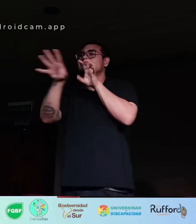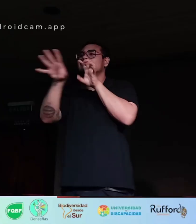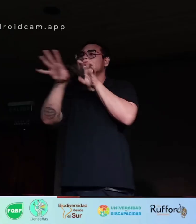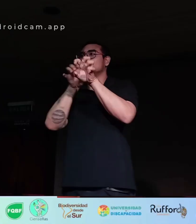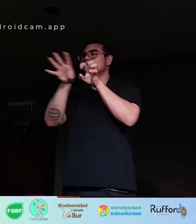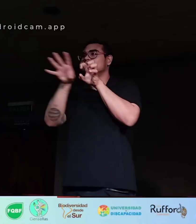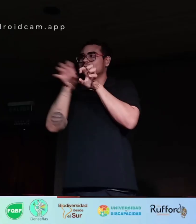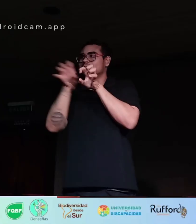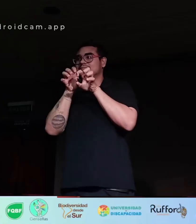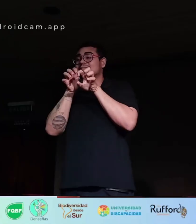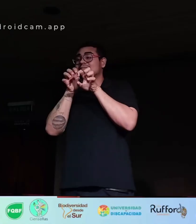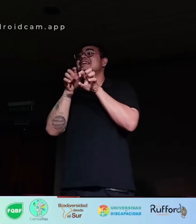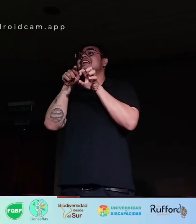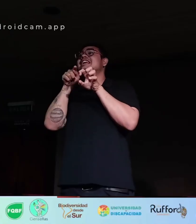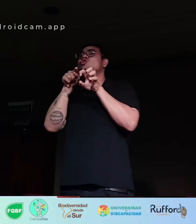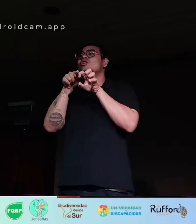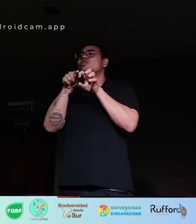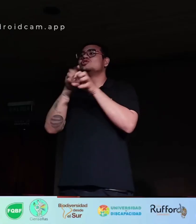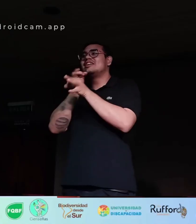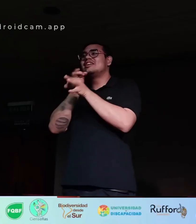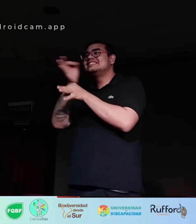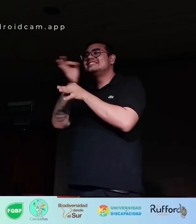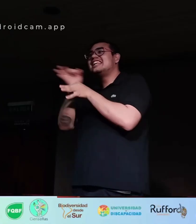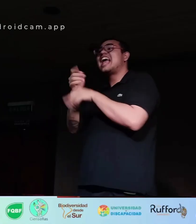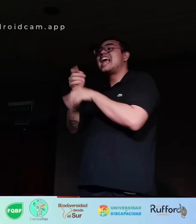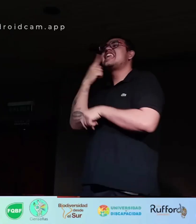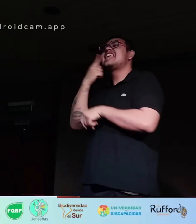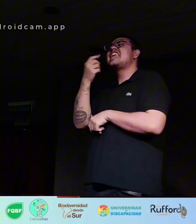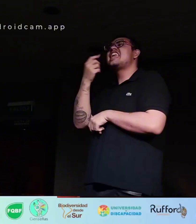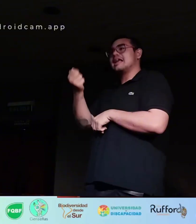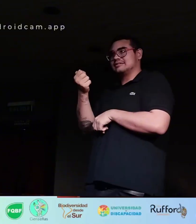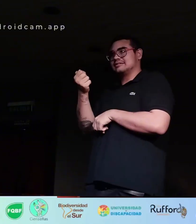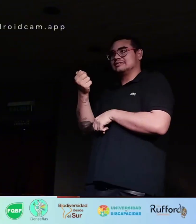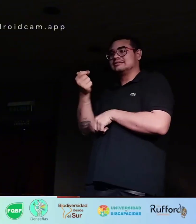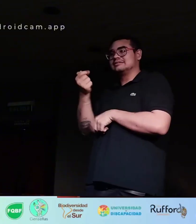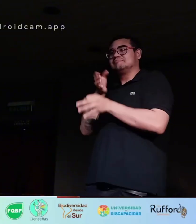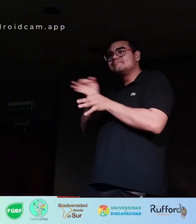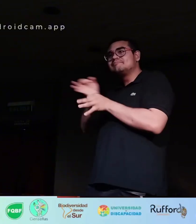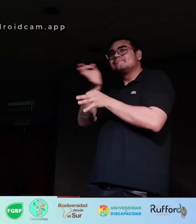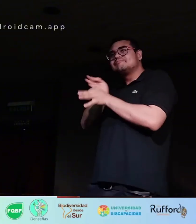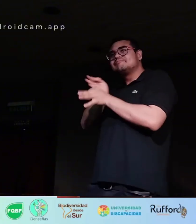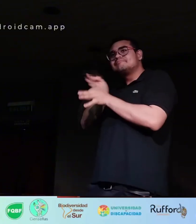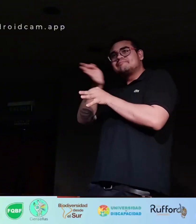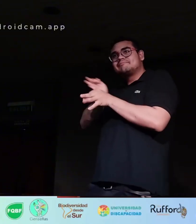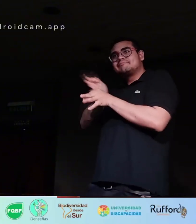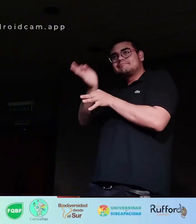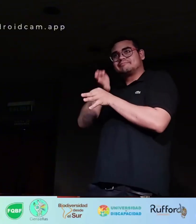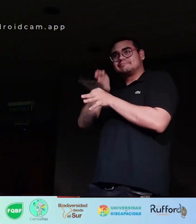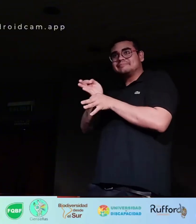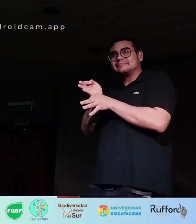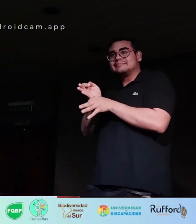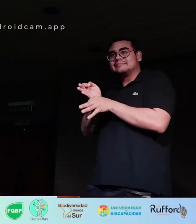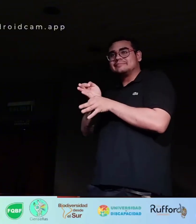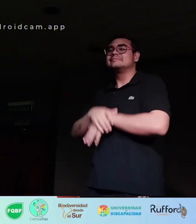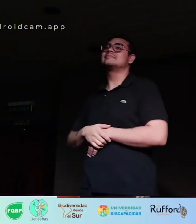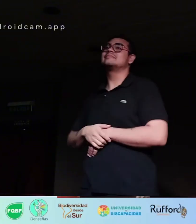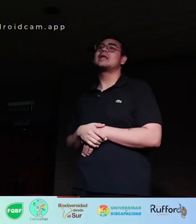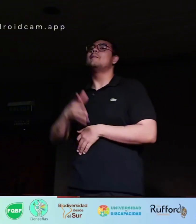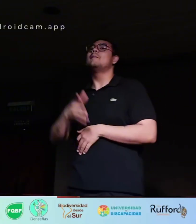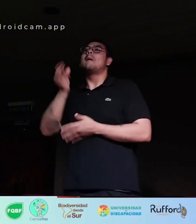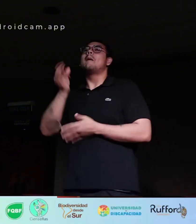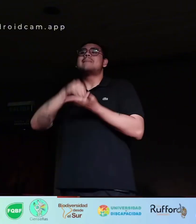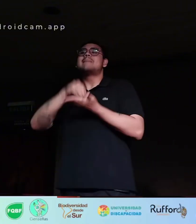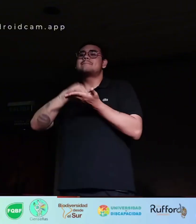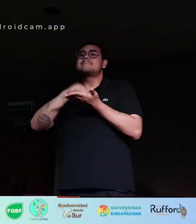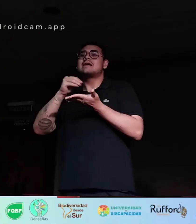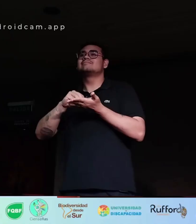eso entrena, digamos, a la inteligencia artificial, mientras una muestra muy grande de gente, mejor va a ser Por eso Google